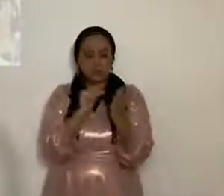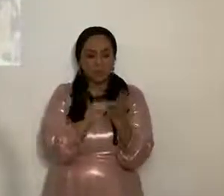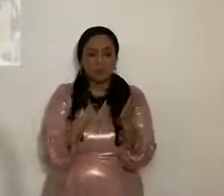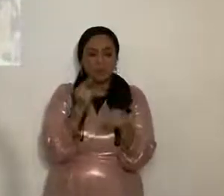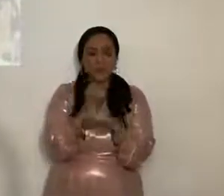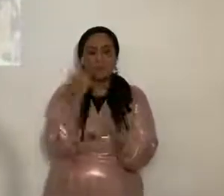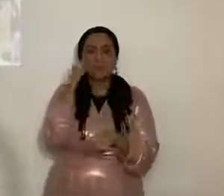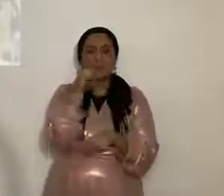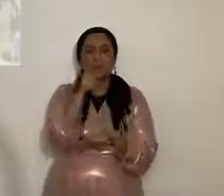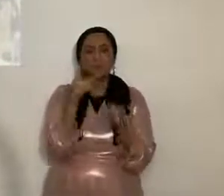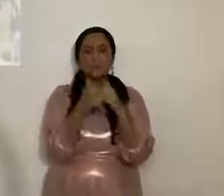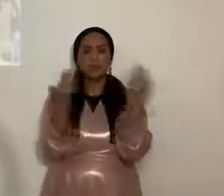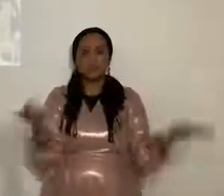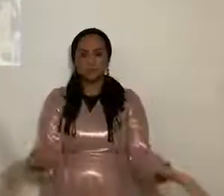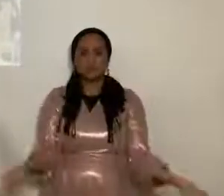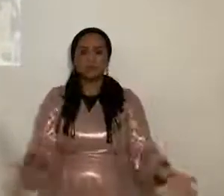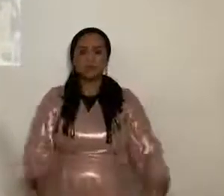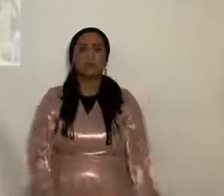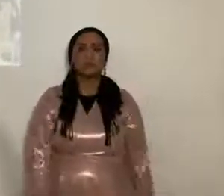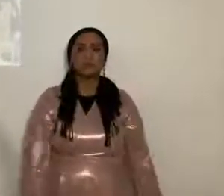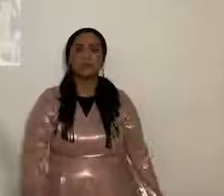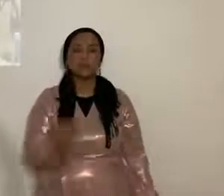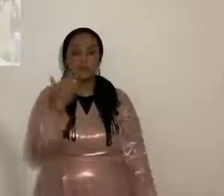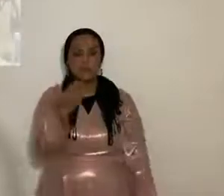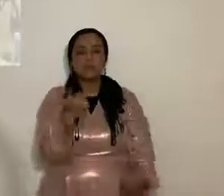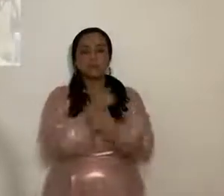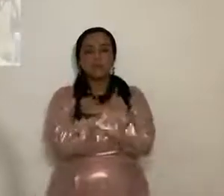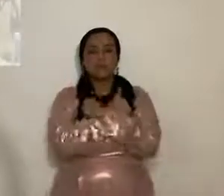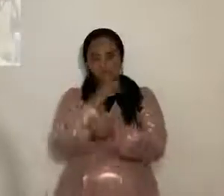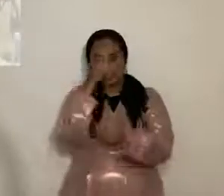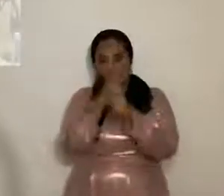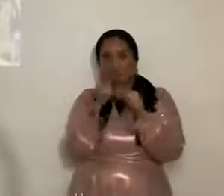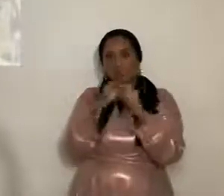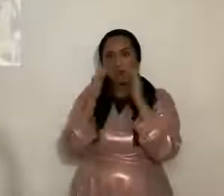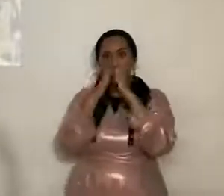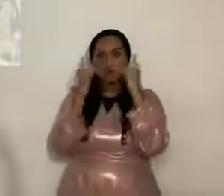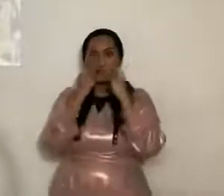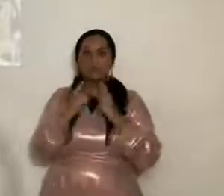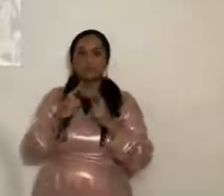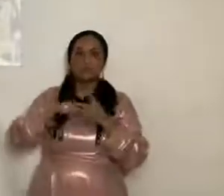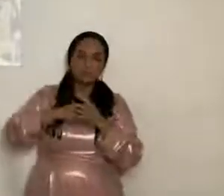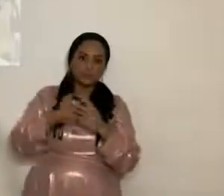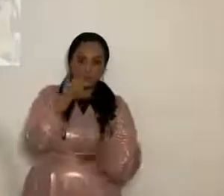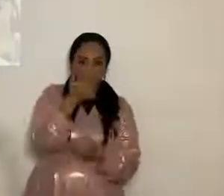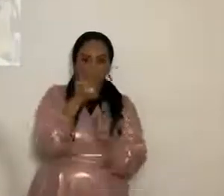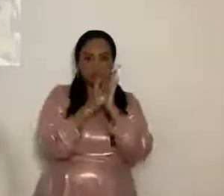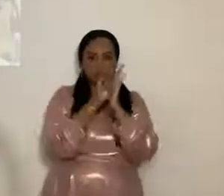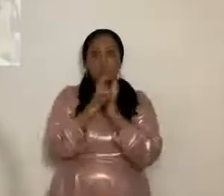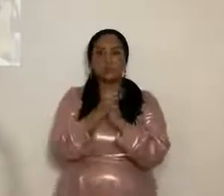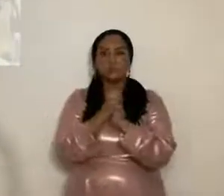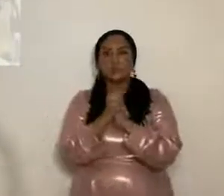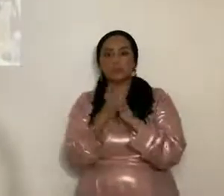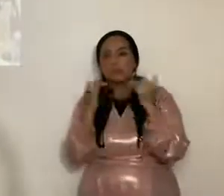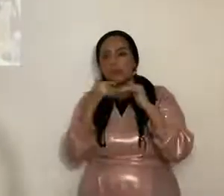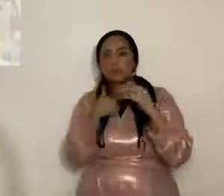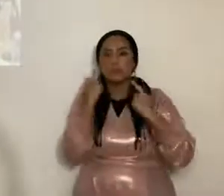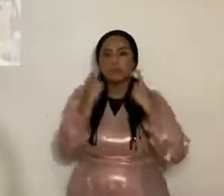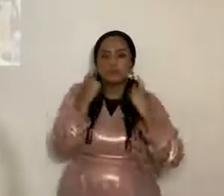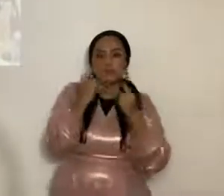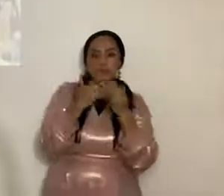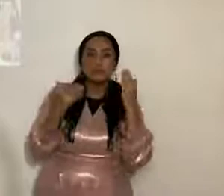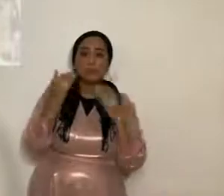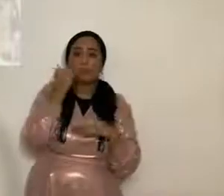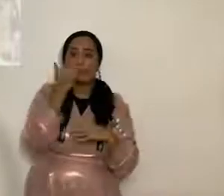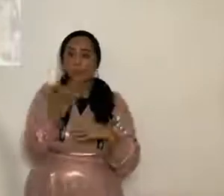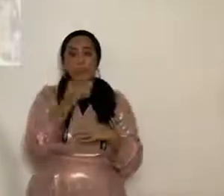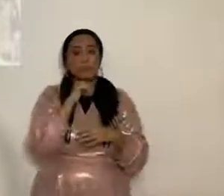ti? Tú, amado hermano de la casa de Judá, que estás empezando a ver los videos, que todavía tienes dudas, si